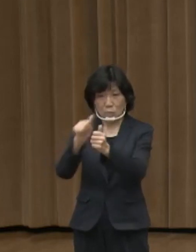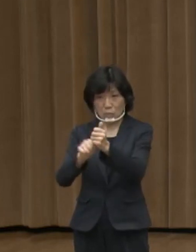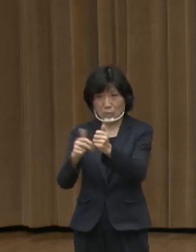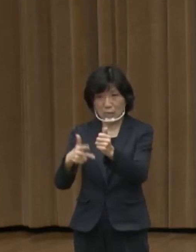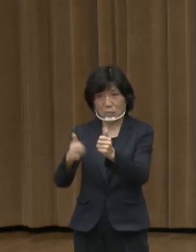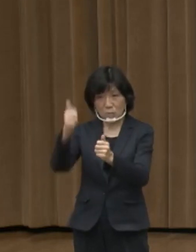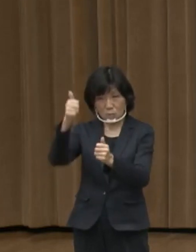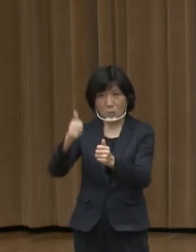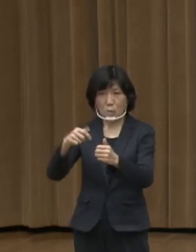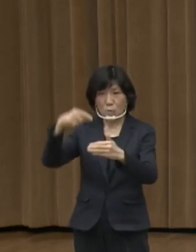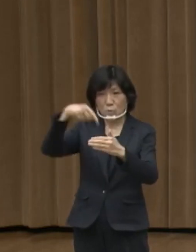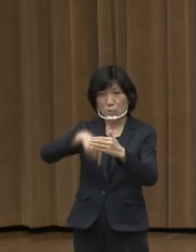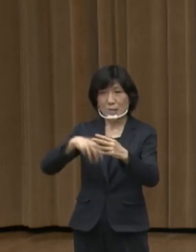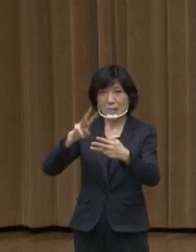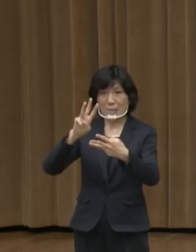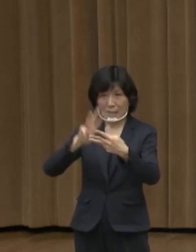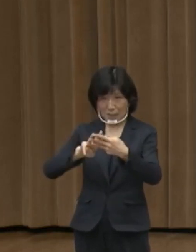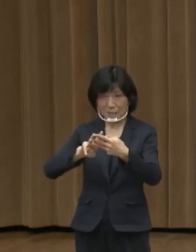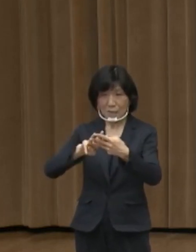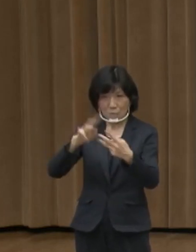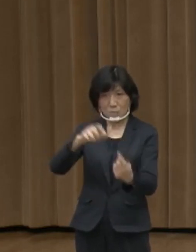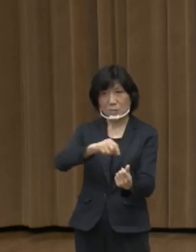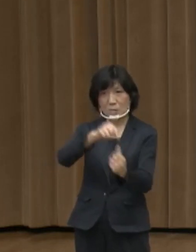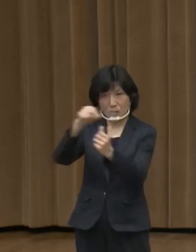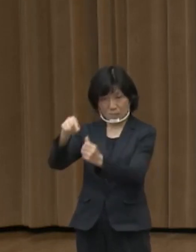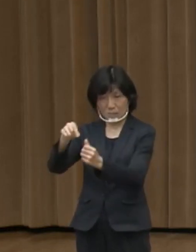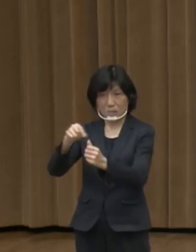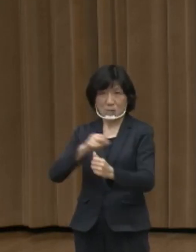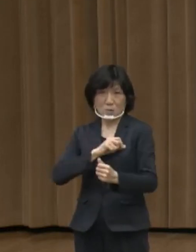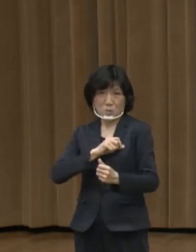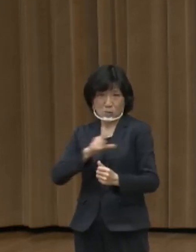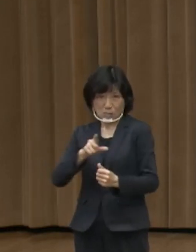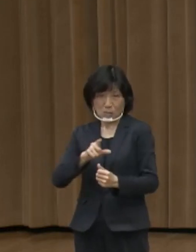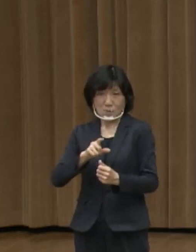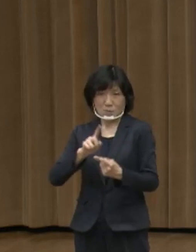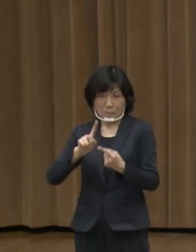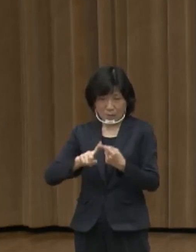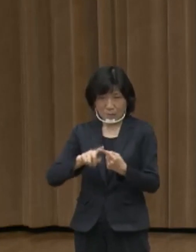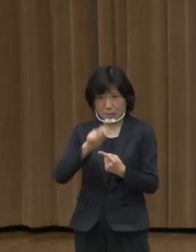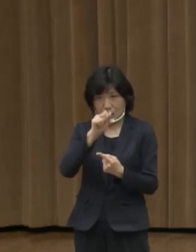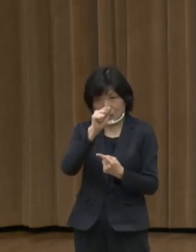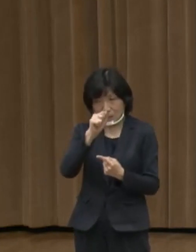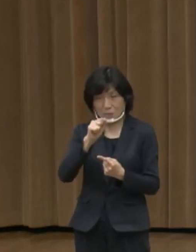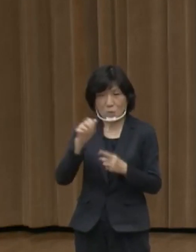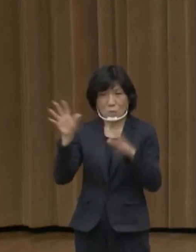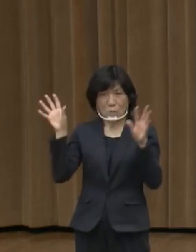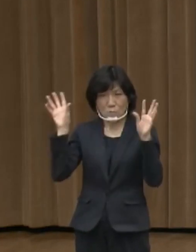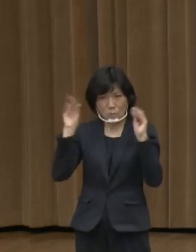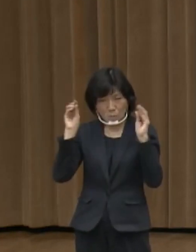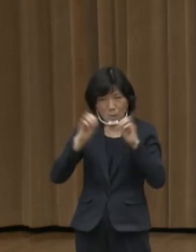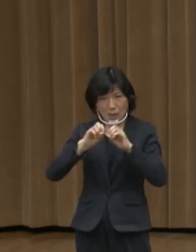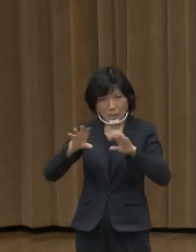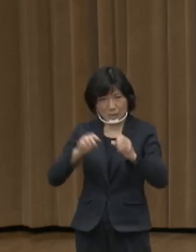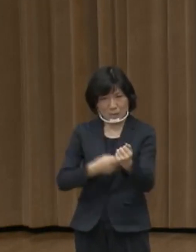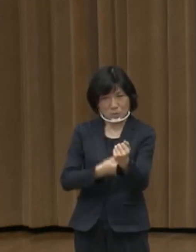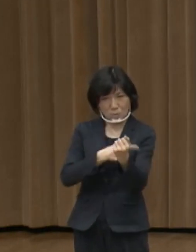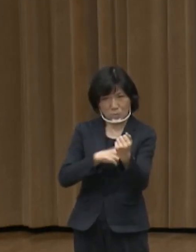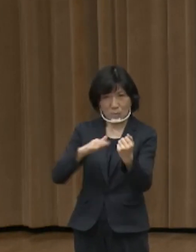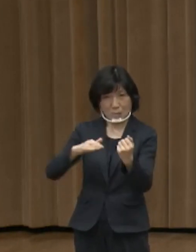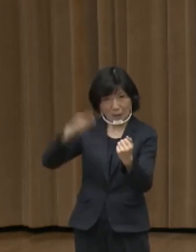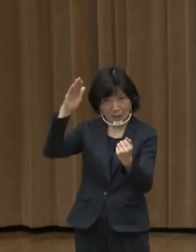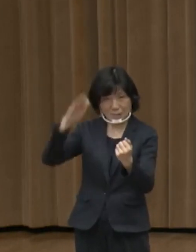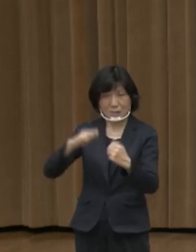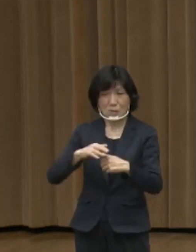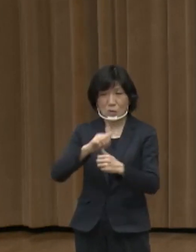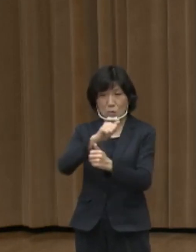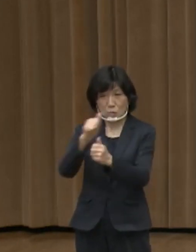田隆之を起用いたします。意欲と能力に富み、情報発信力のある職員であり、副市長の